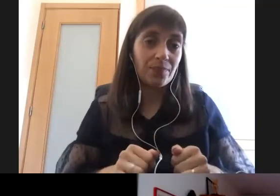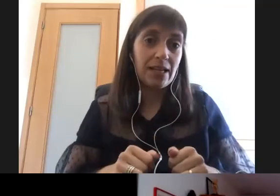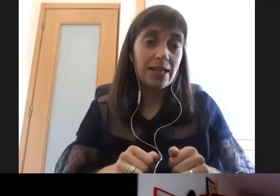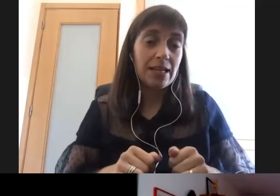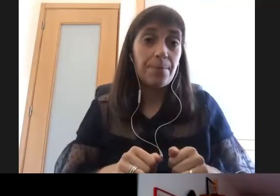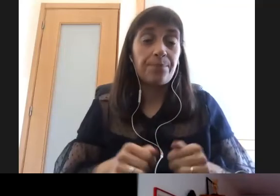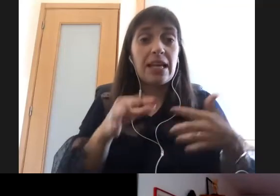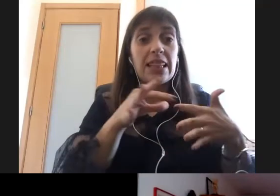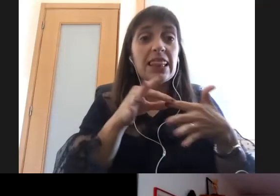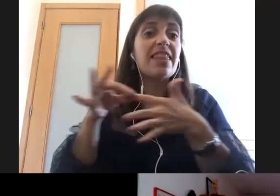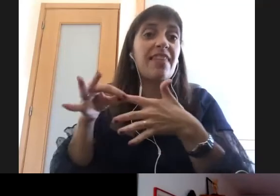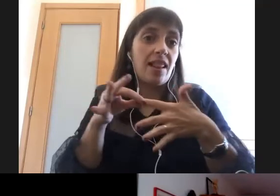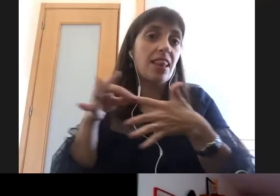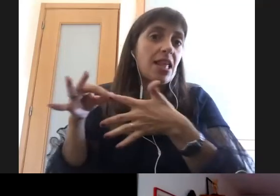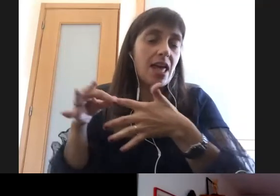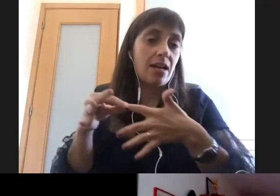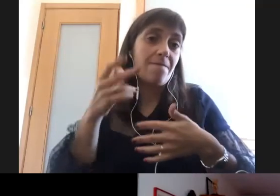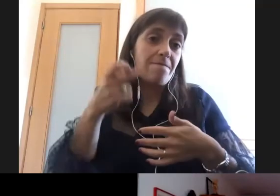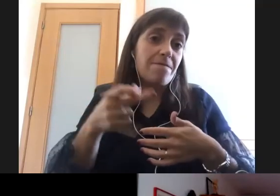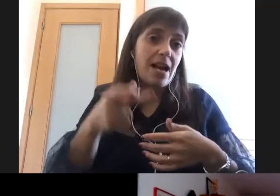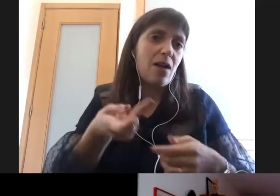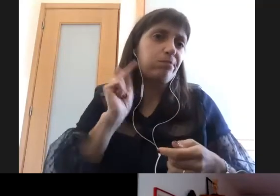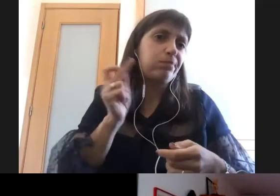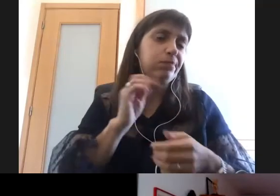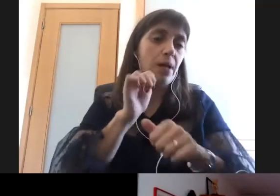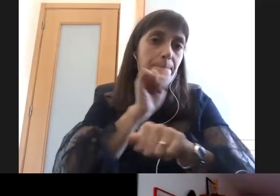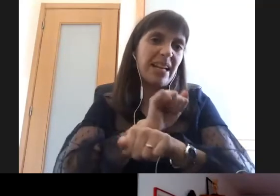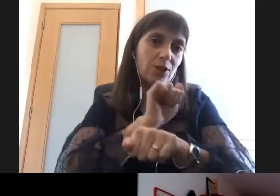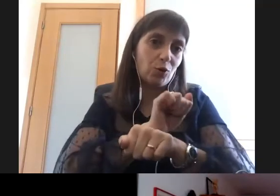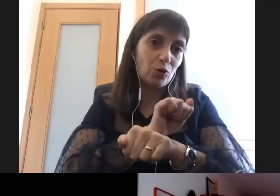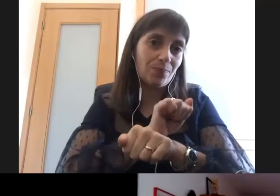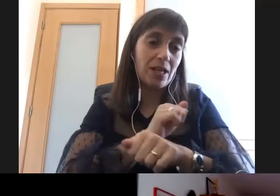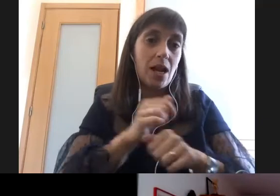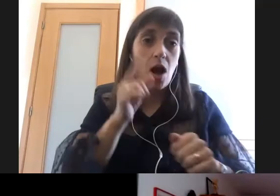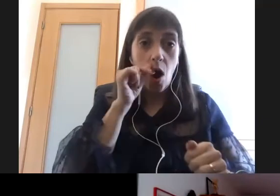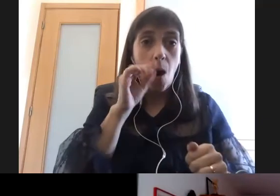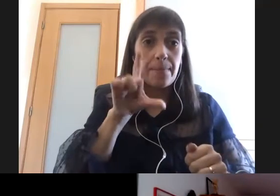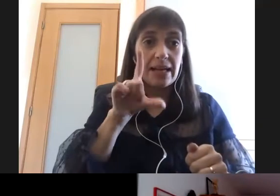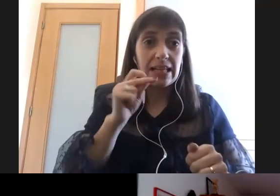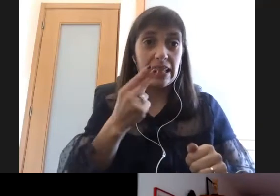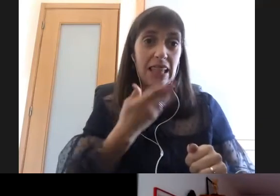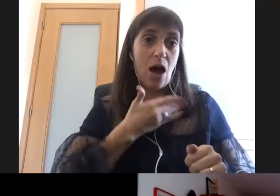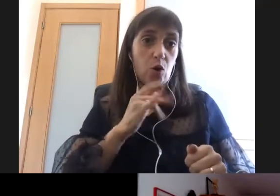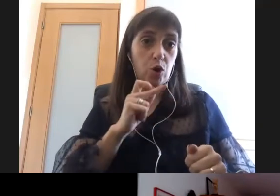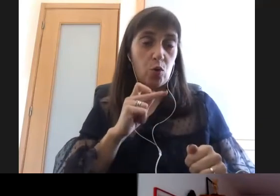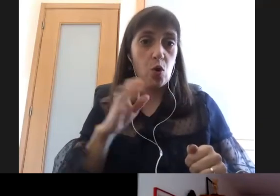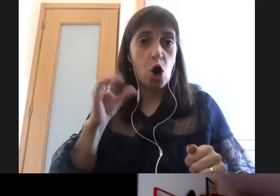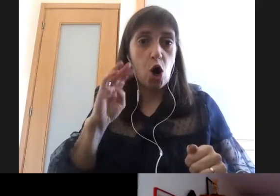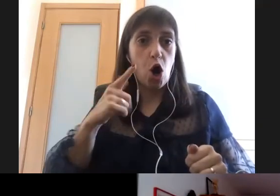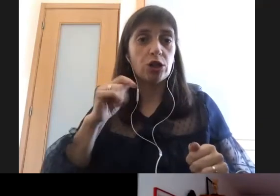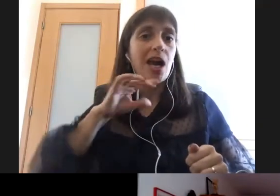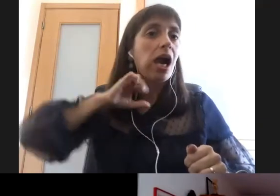Os líderes, né? Ficaram muitos anos presos. Cláudio Manuel da Costa se enforcou na